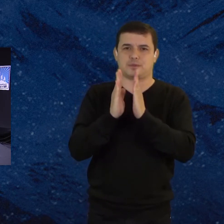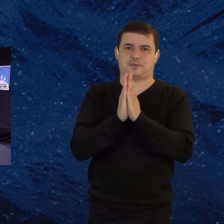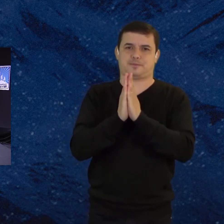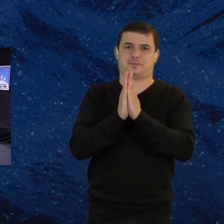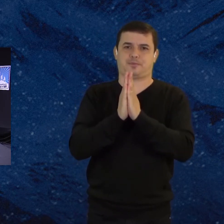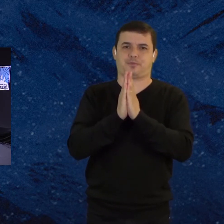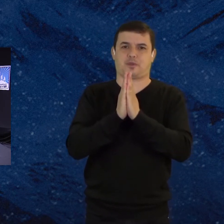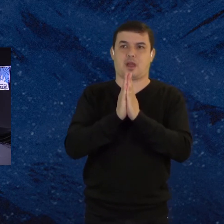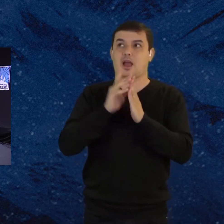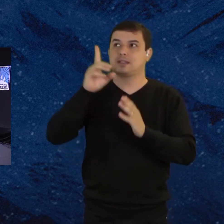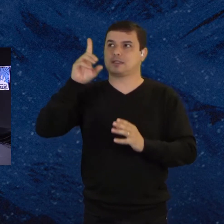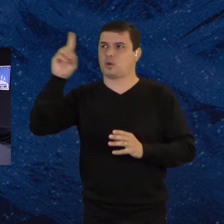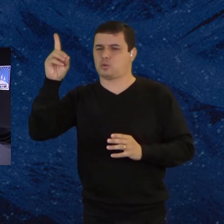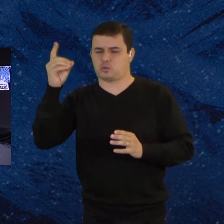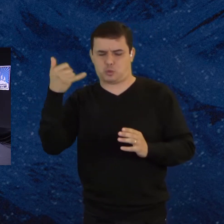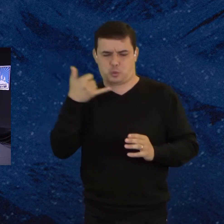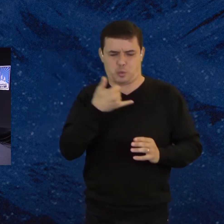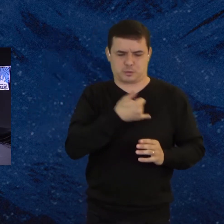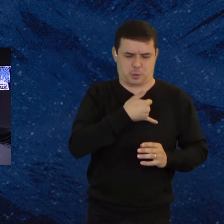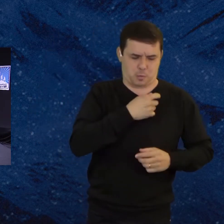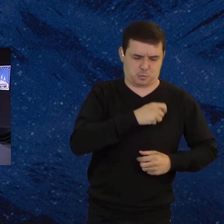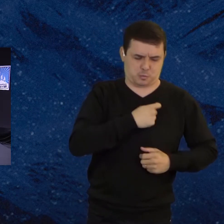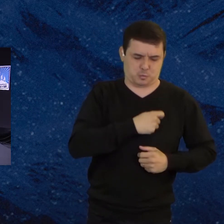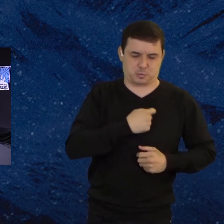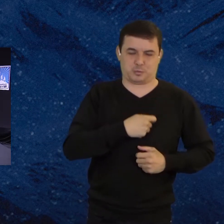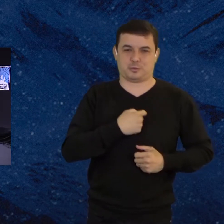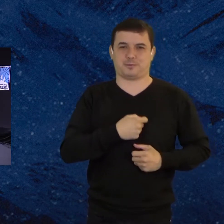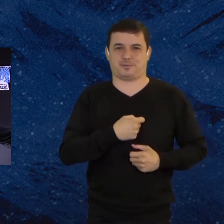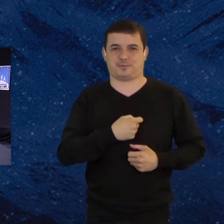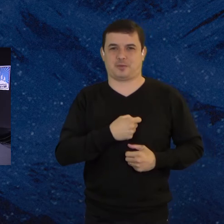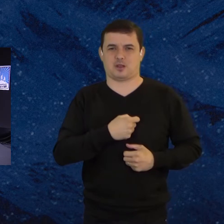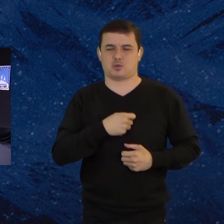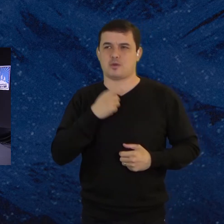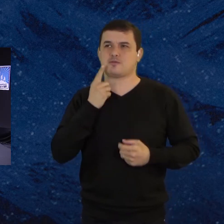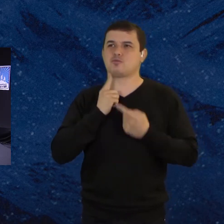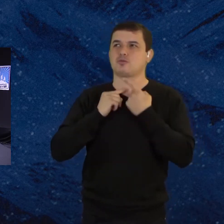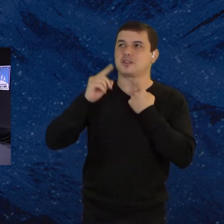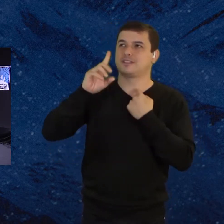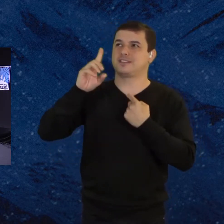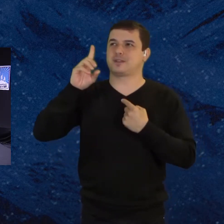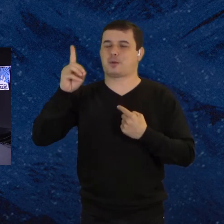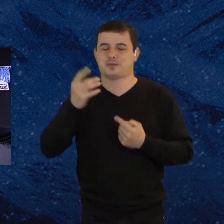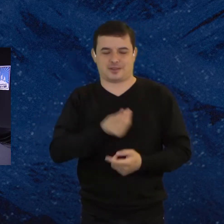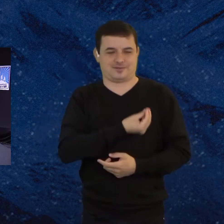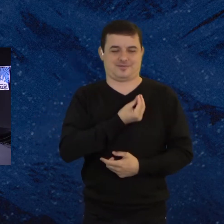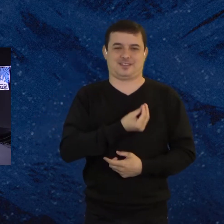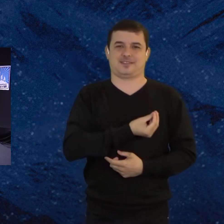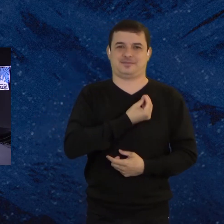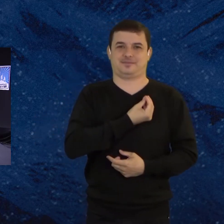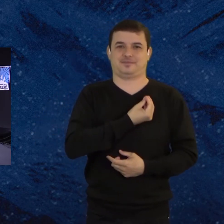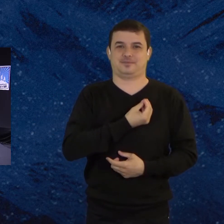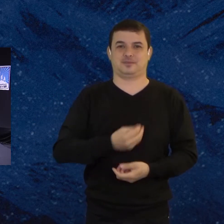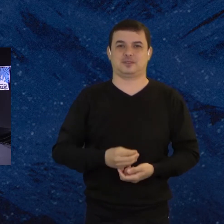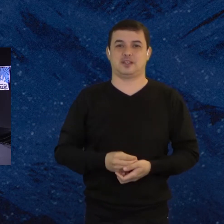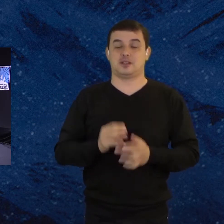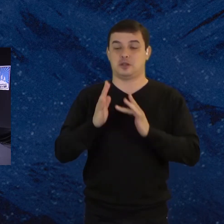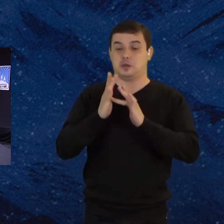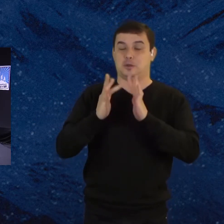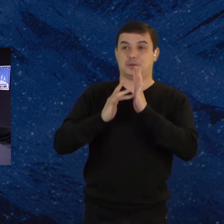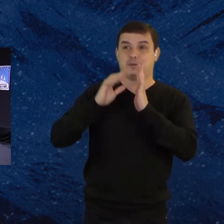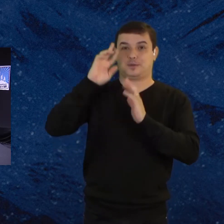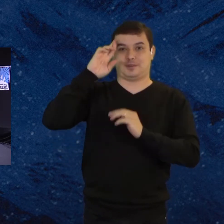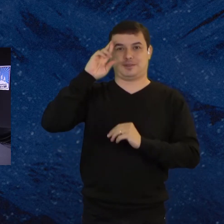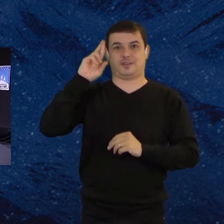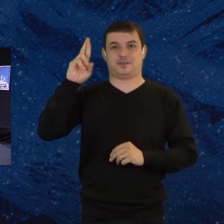Senhor inscreve em nós, em nosso coração, o seu querer, a sua vontade e a sua vida. Jesus é nosso